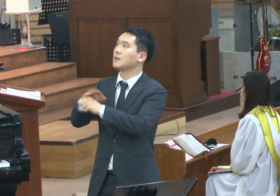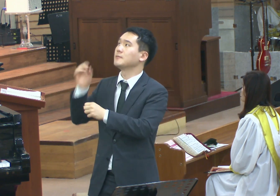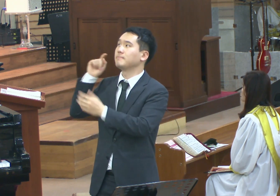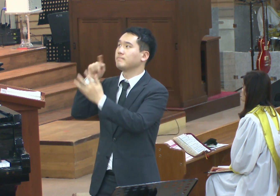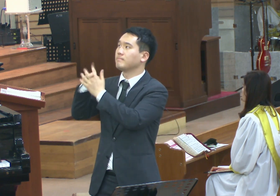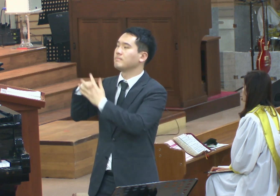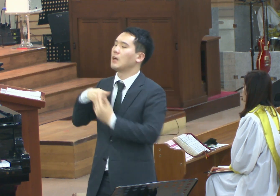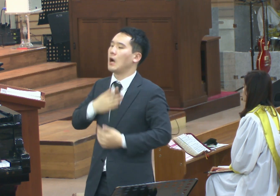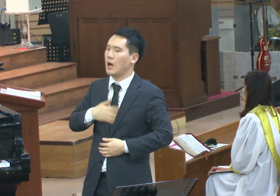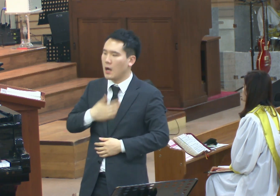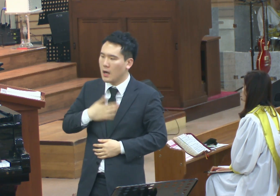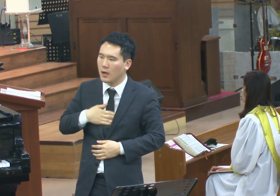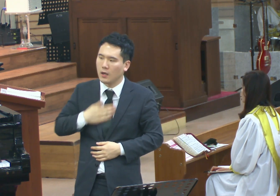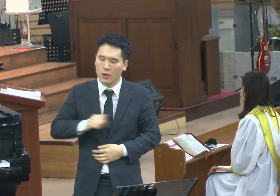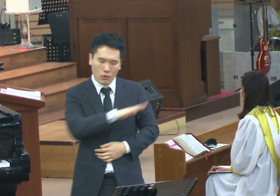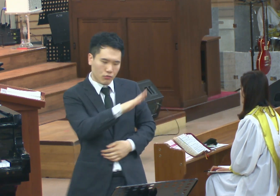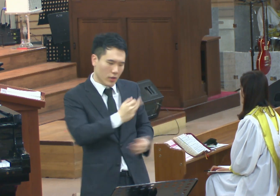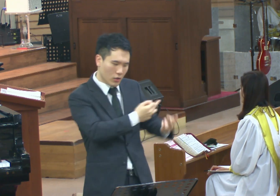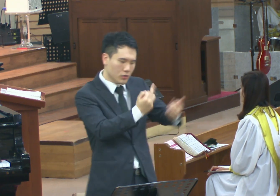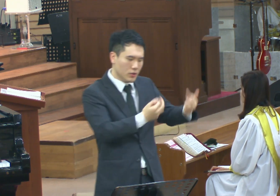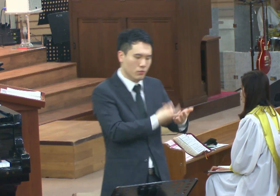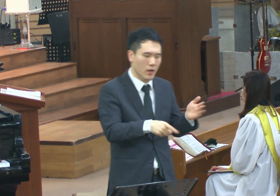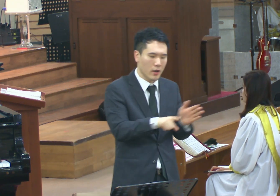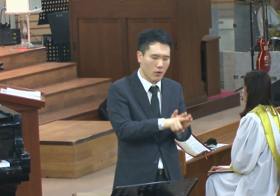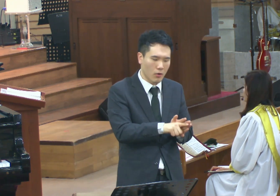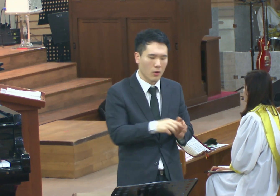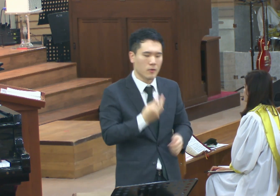위하여 목숨을 버리는 것이 마땅하니라.